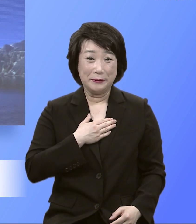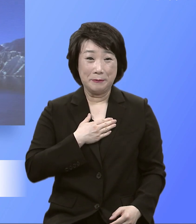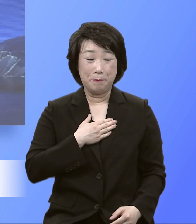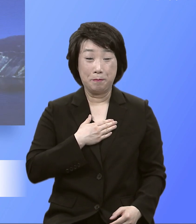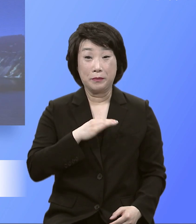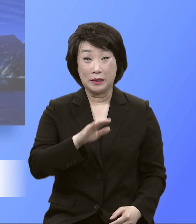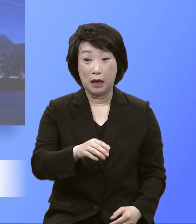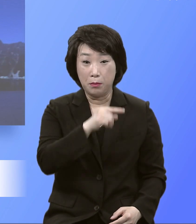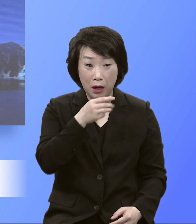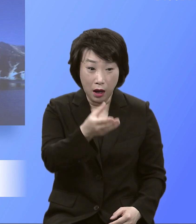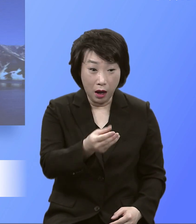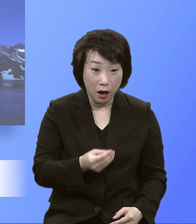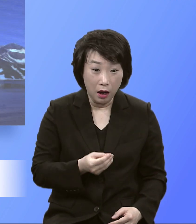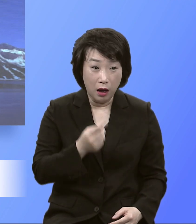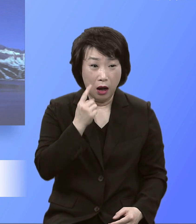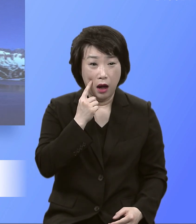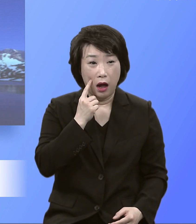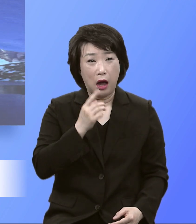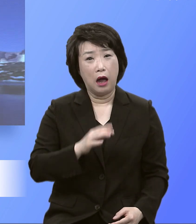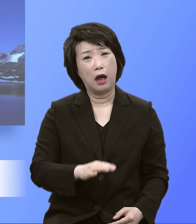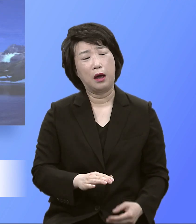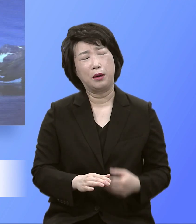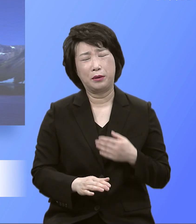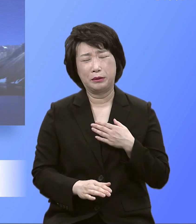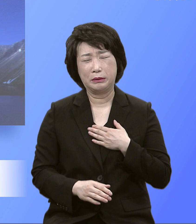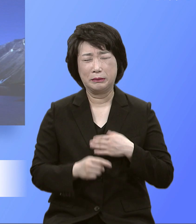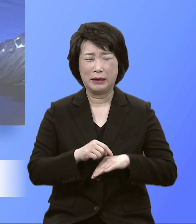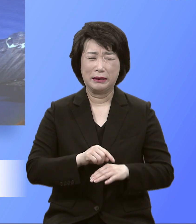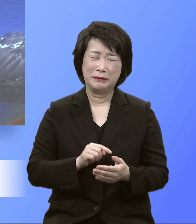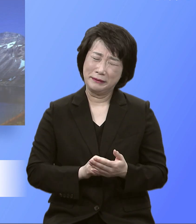근데 빚지니까요,